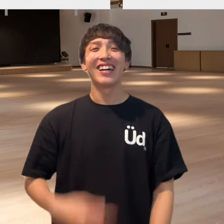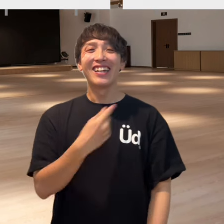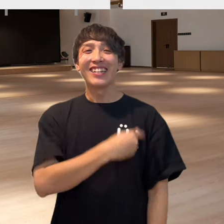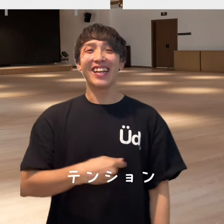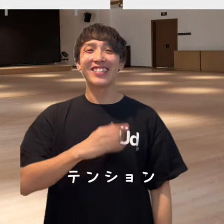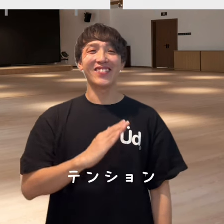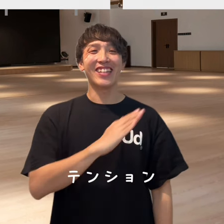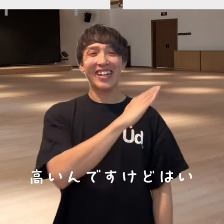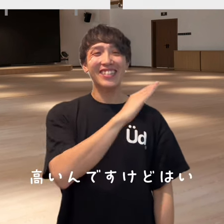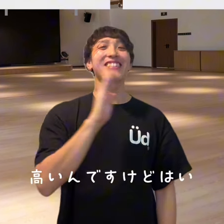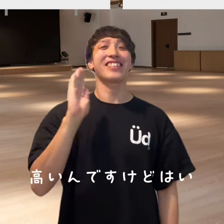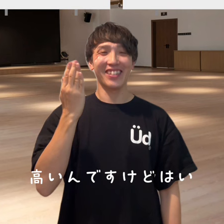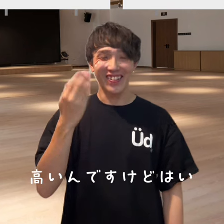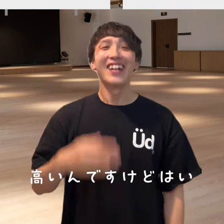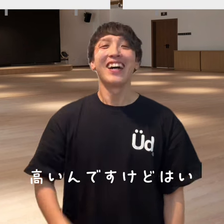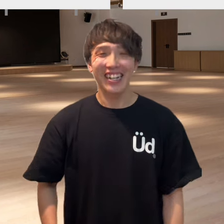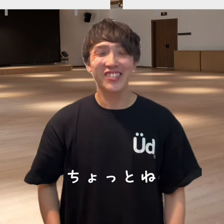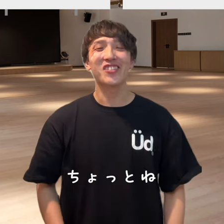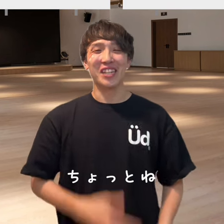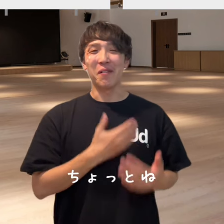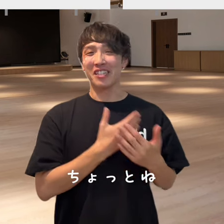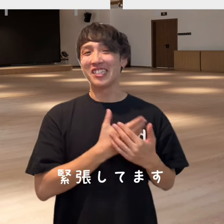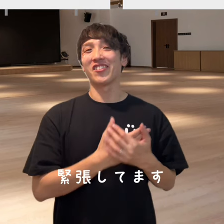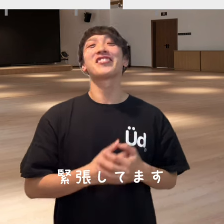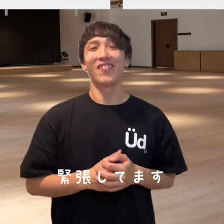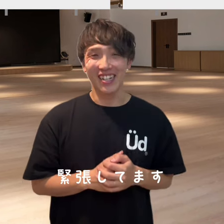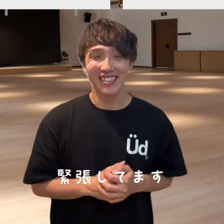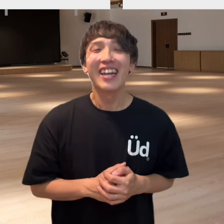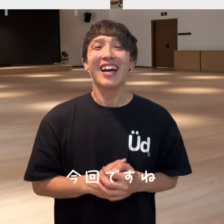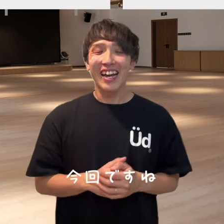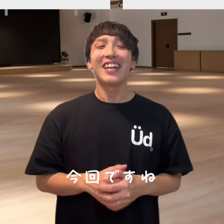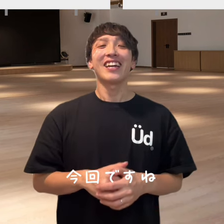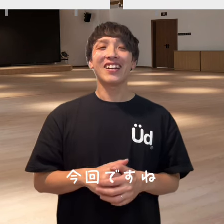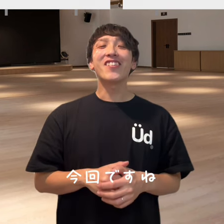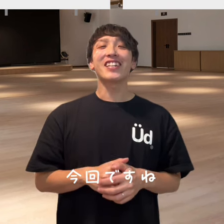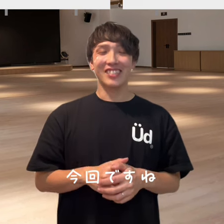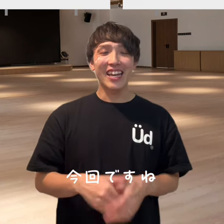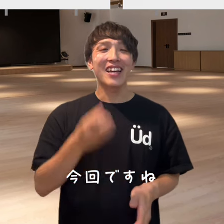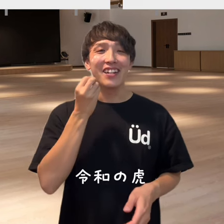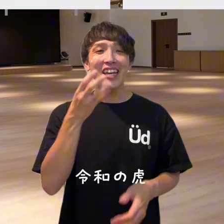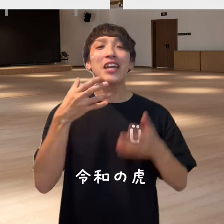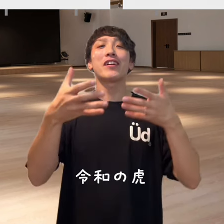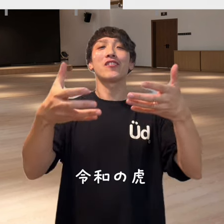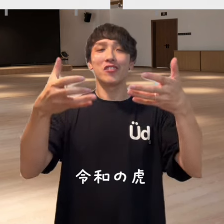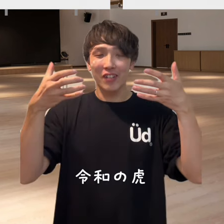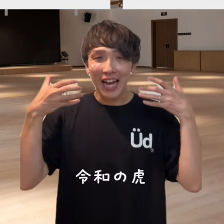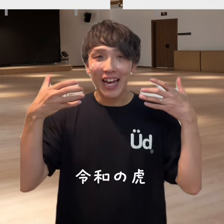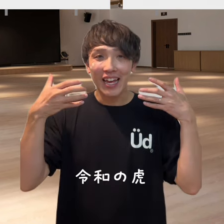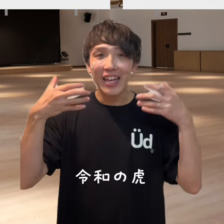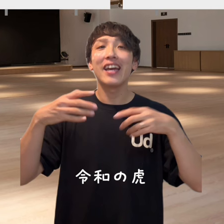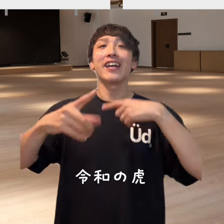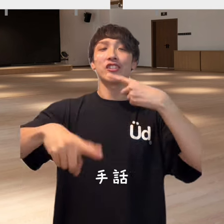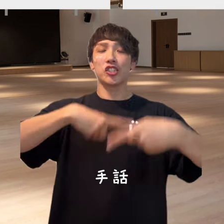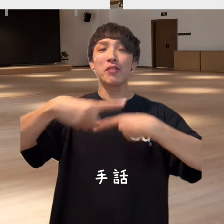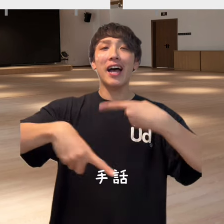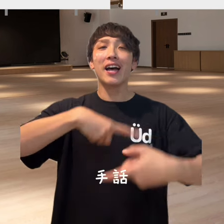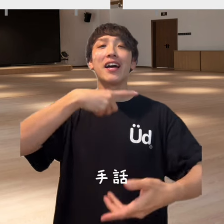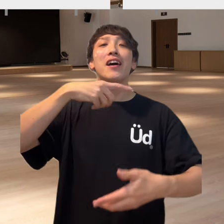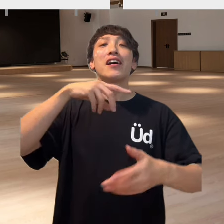ーテンション高いんですけど、はい、ちょっとね緊張してます。はい、今回ですね、令和の虎、手話